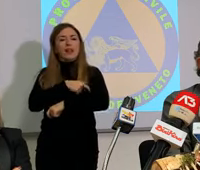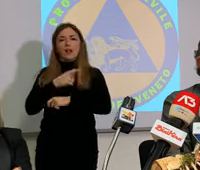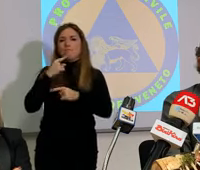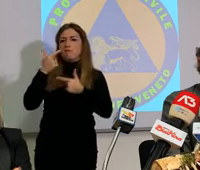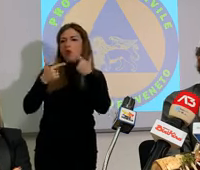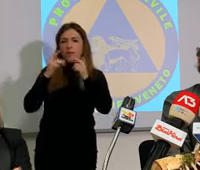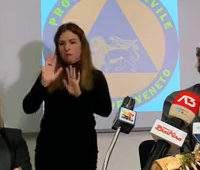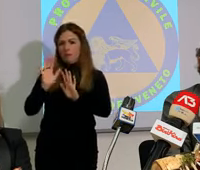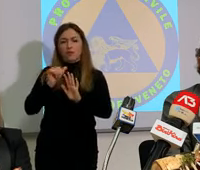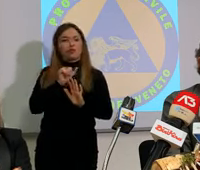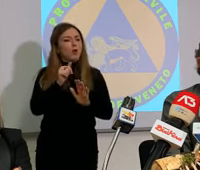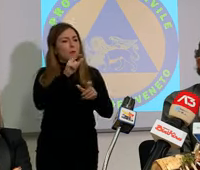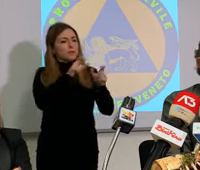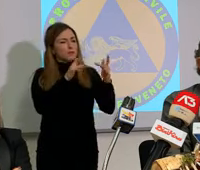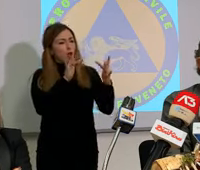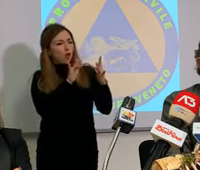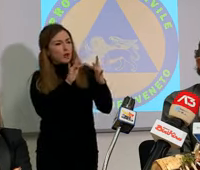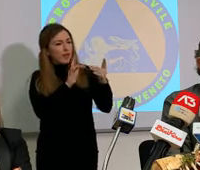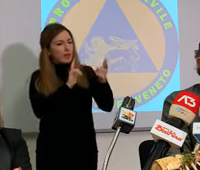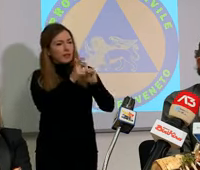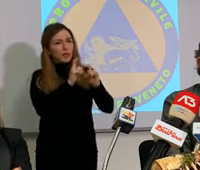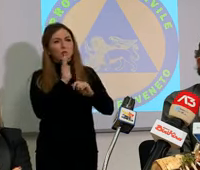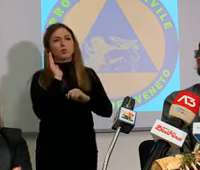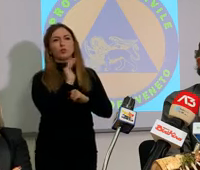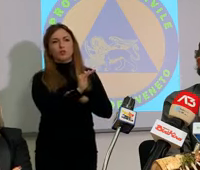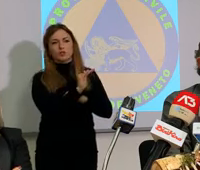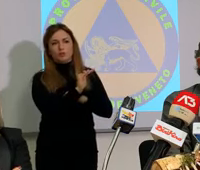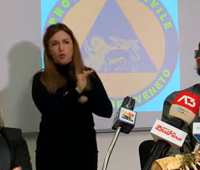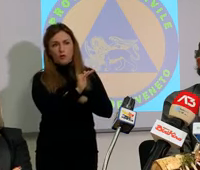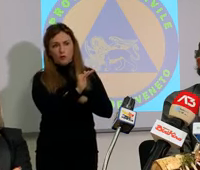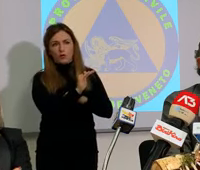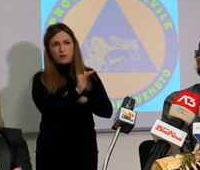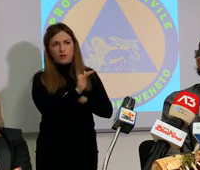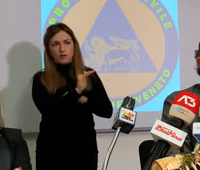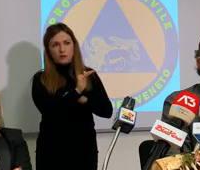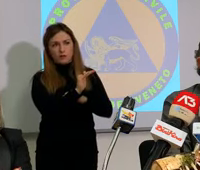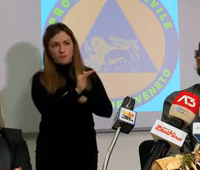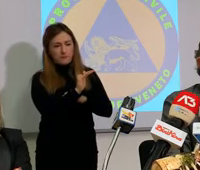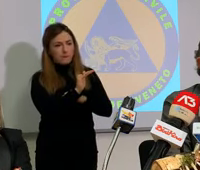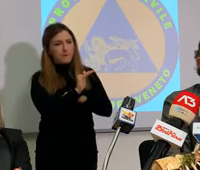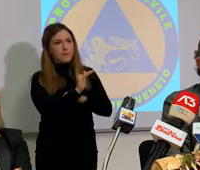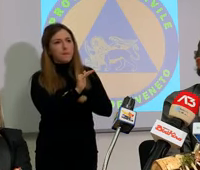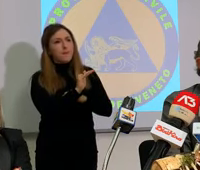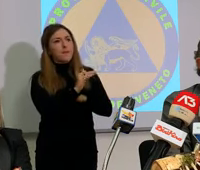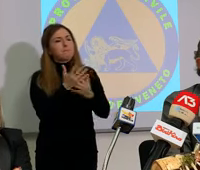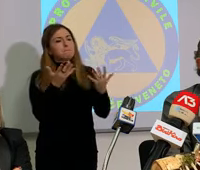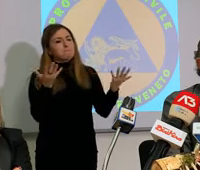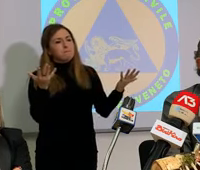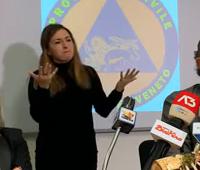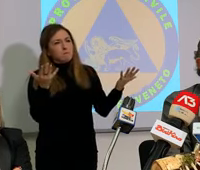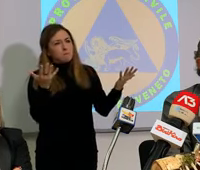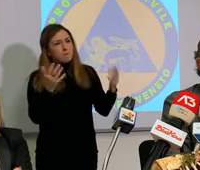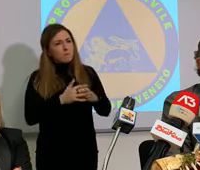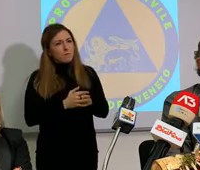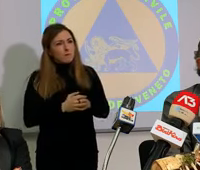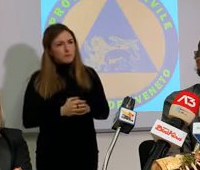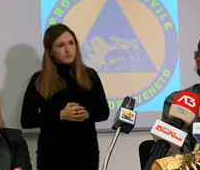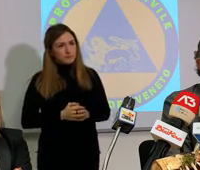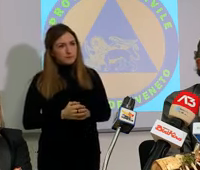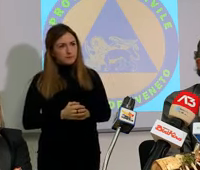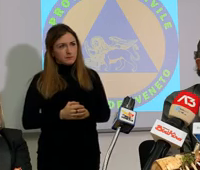molto personali con operatori che incontriamo tutti i giorni dovendo purtroppo frequentare quel tipo di strutture che tipo di margini ci sono di